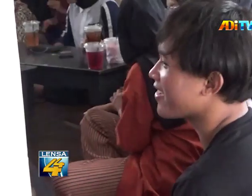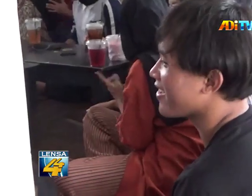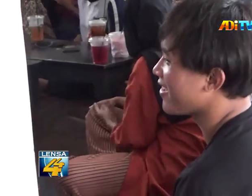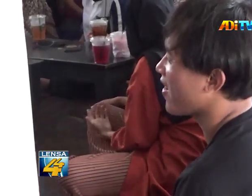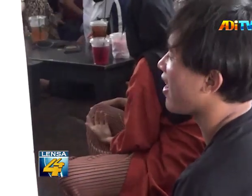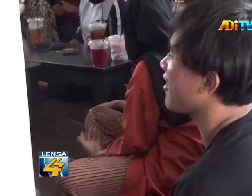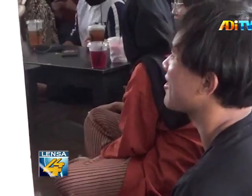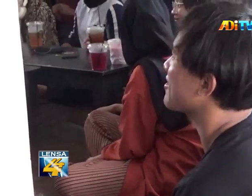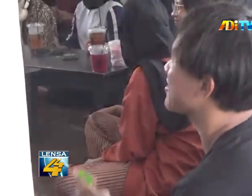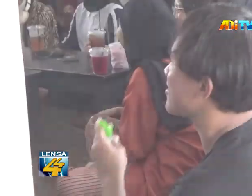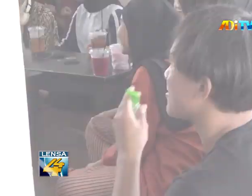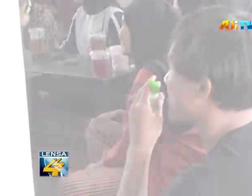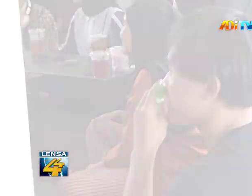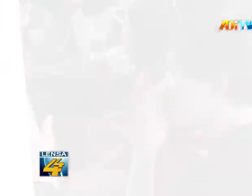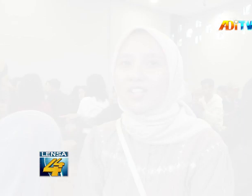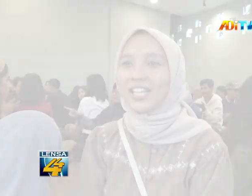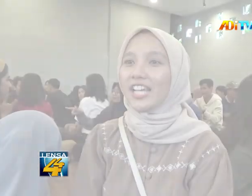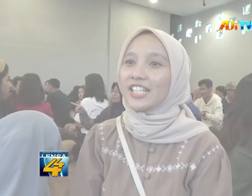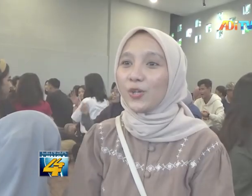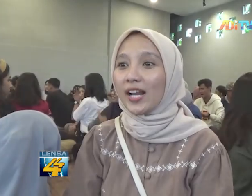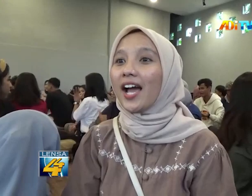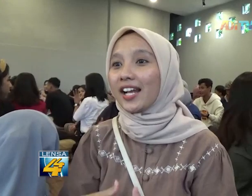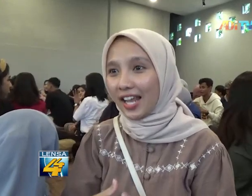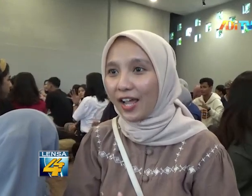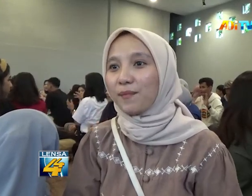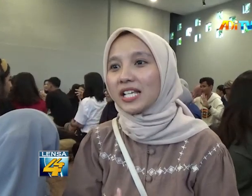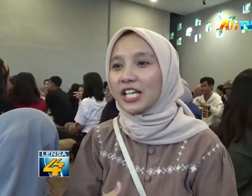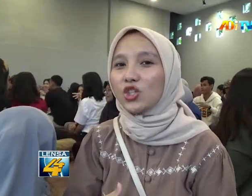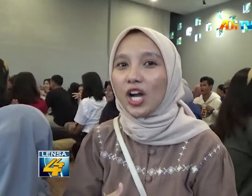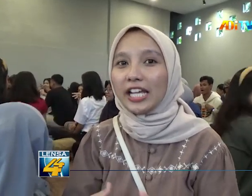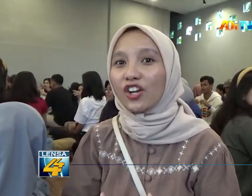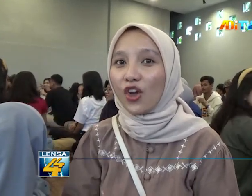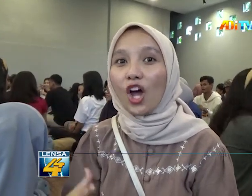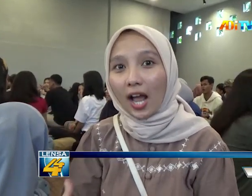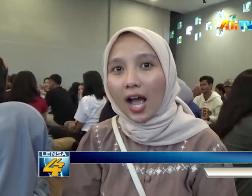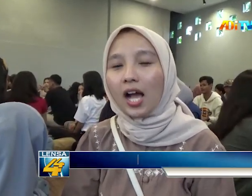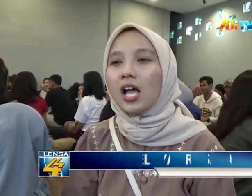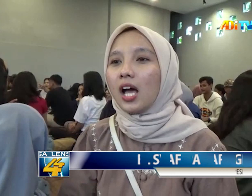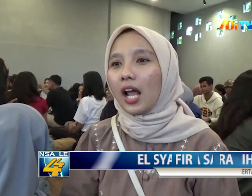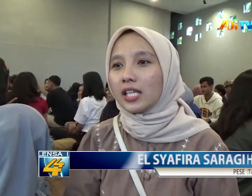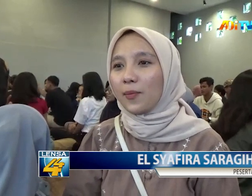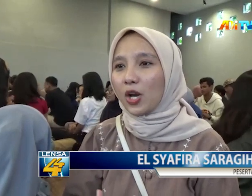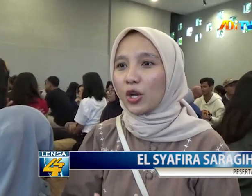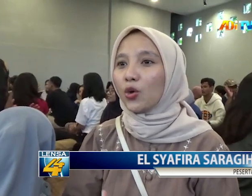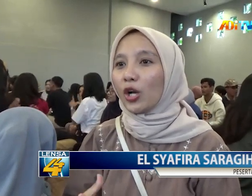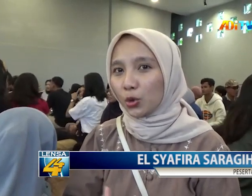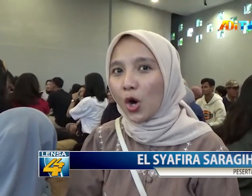lembaga lainnya jadi kerjaan kan HRD biasanya jugain orang Nah jadi pada suatu waktu aku